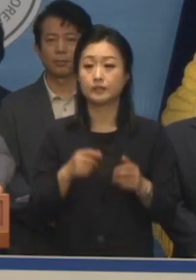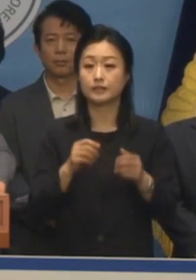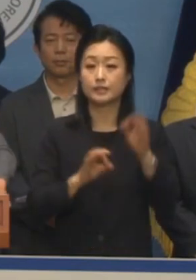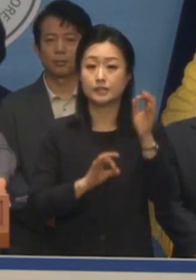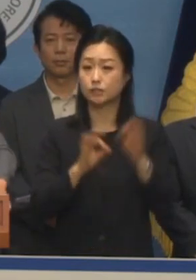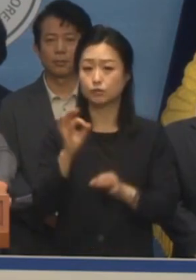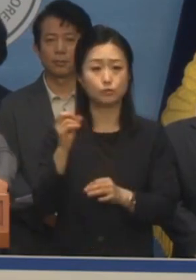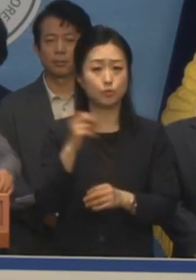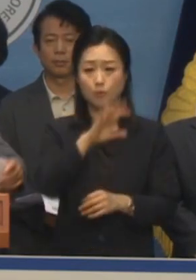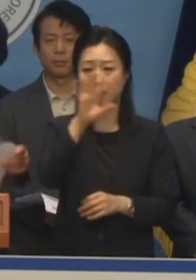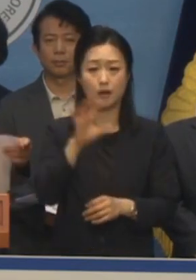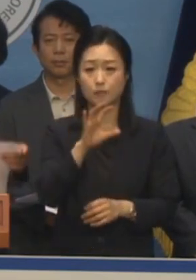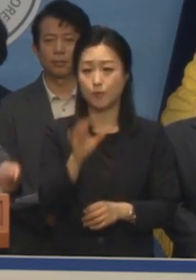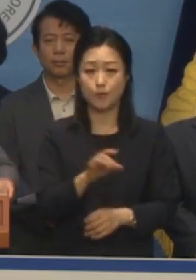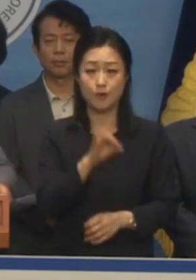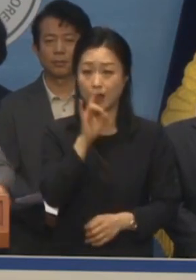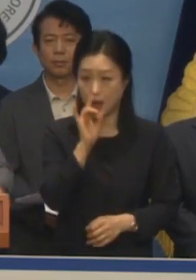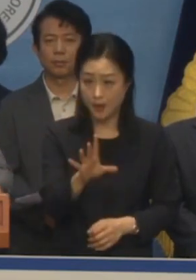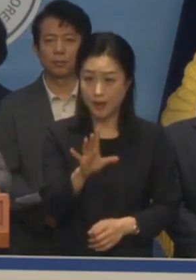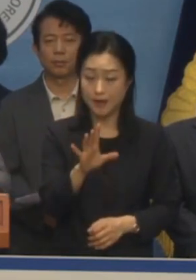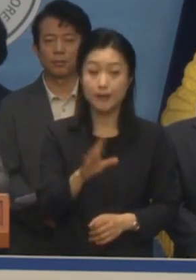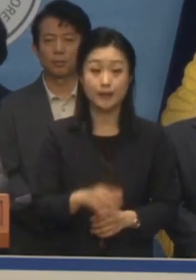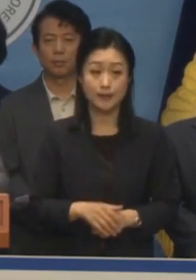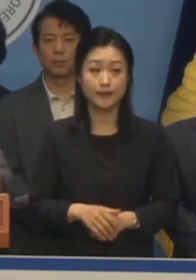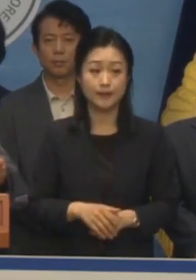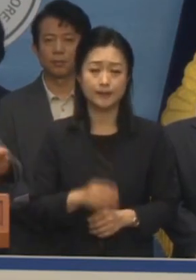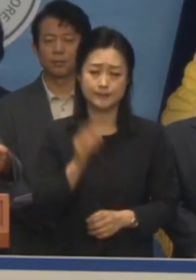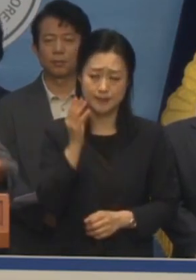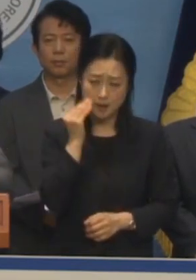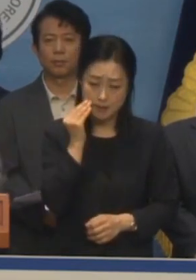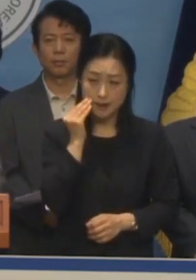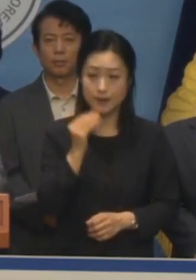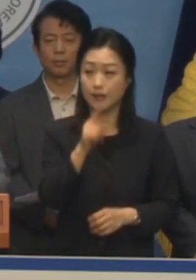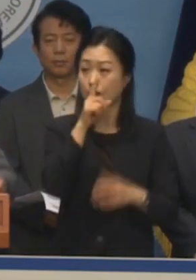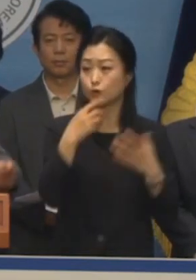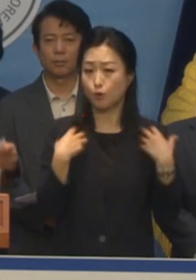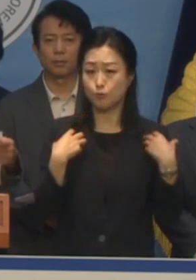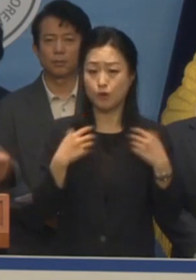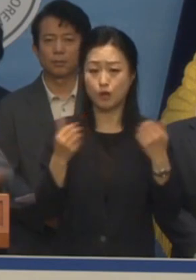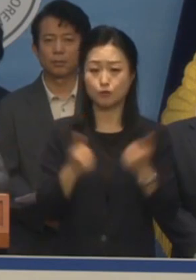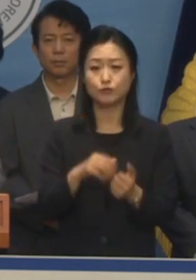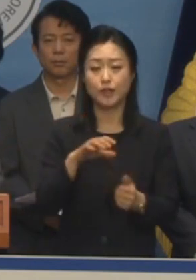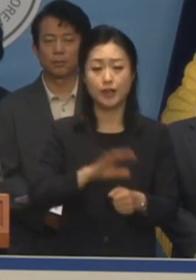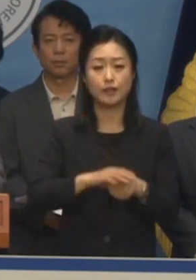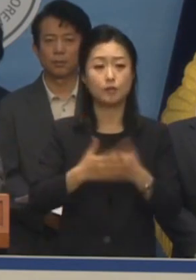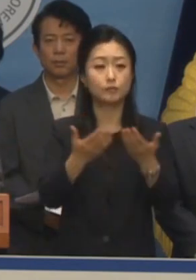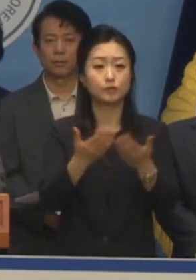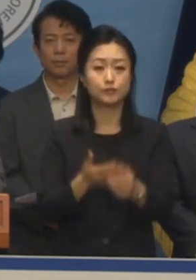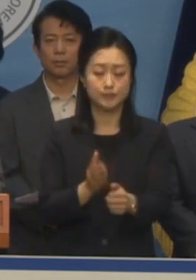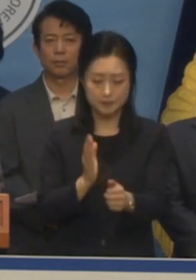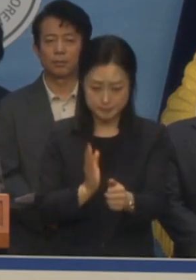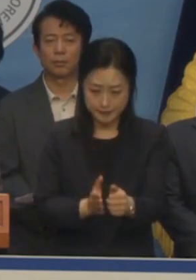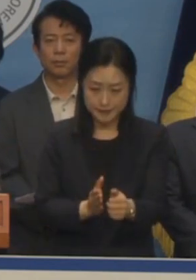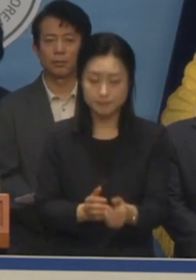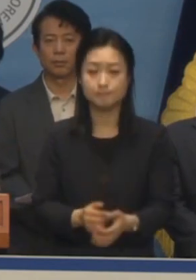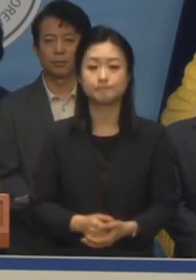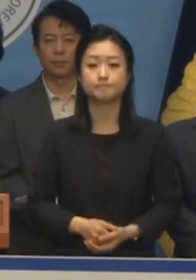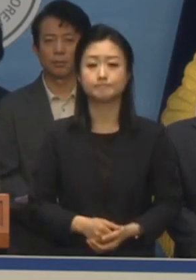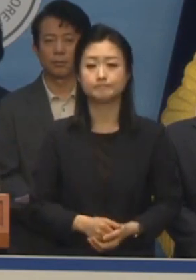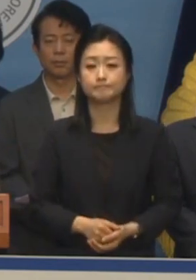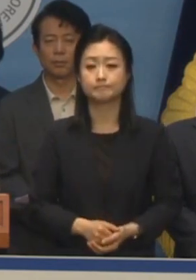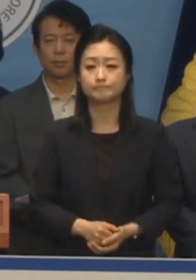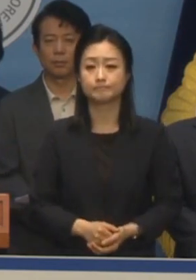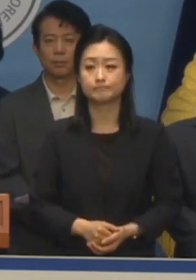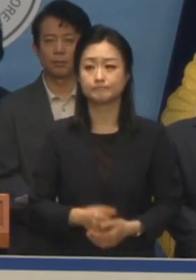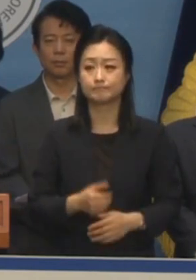실수 없이 또다시는 이런 사태가 우리 사회에 발생하지 않도록 정부와 국회가 그 책임을 다해 주실 것을 간곡히